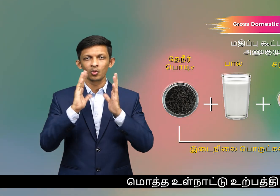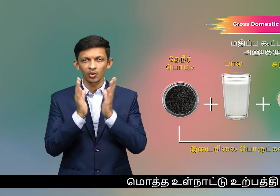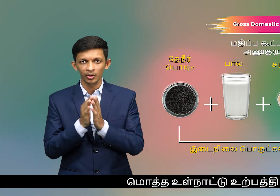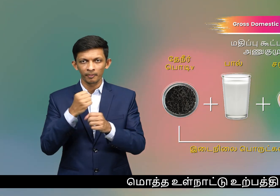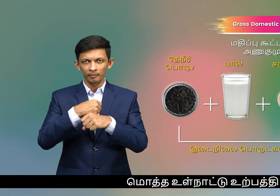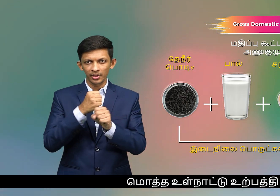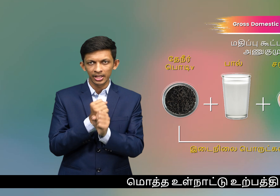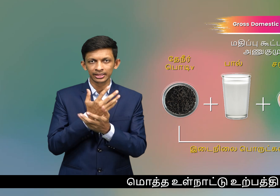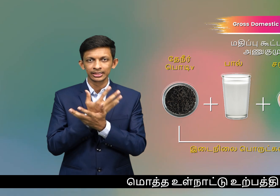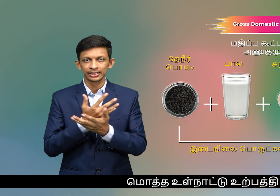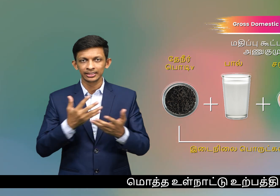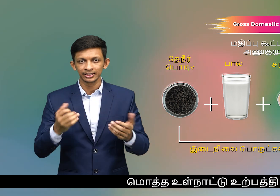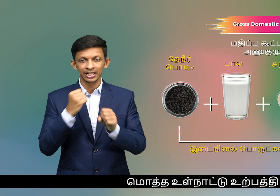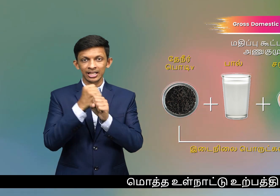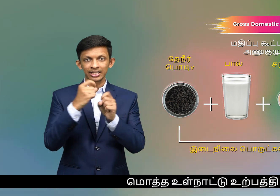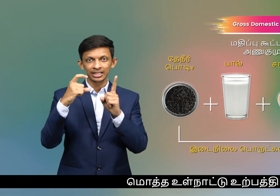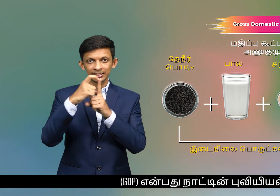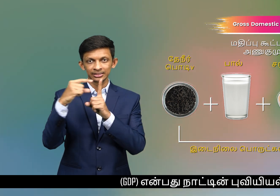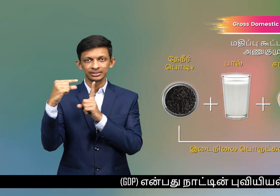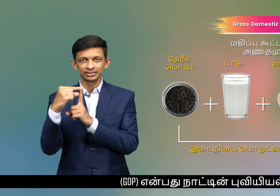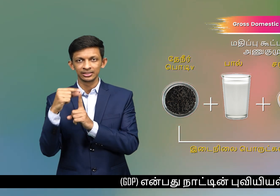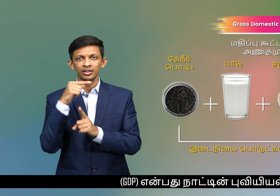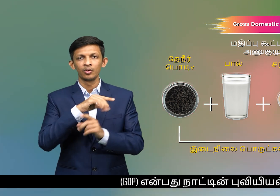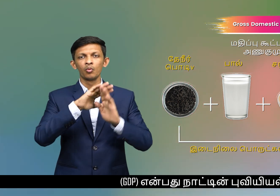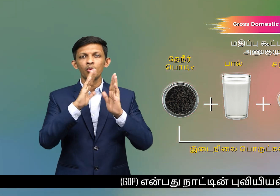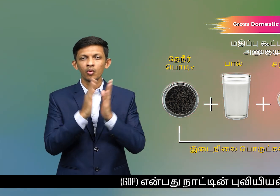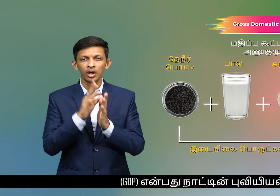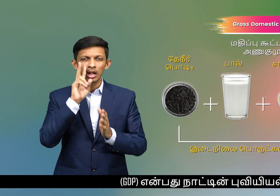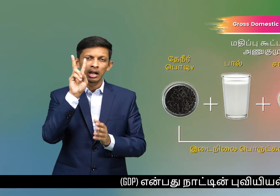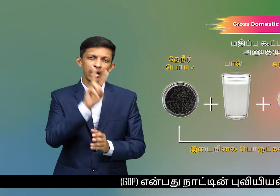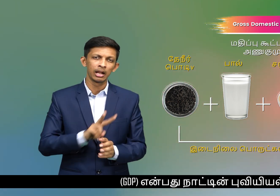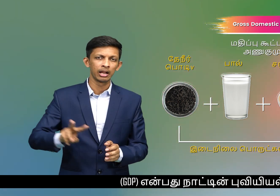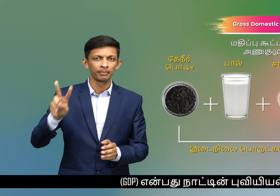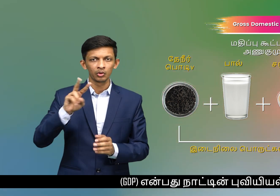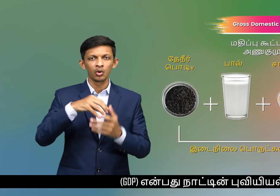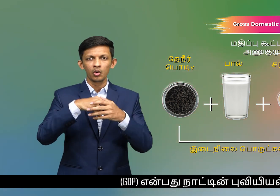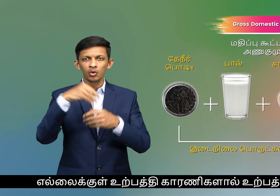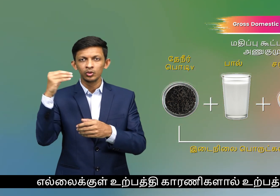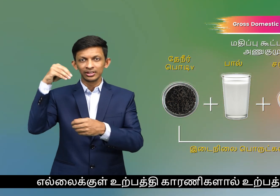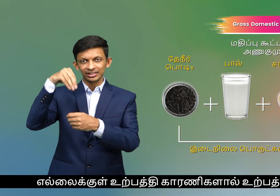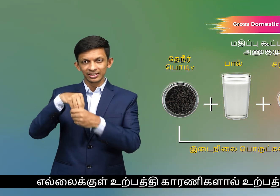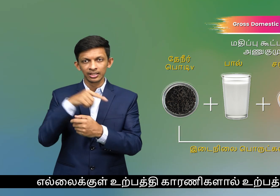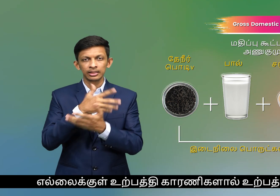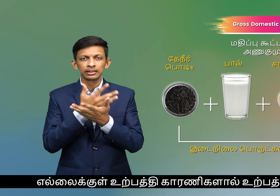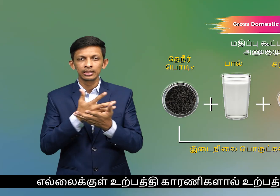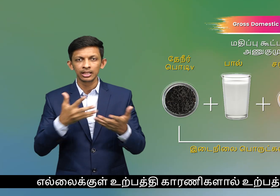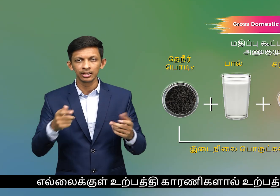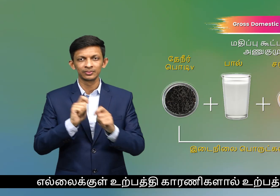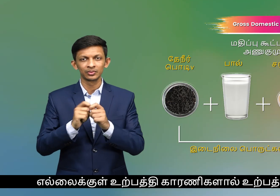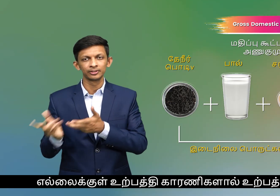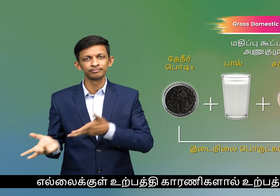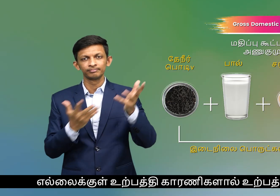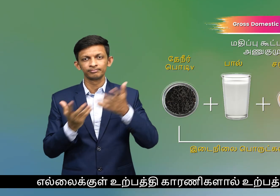மொத்த உள்நாட்டு உற்பத்தி, அதாவது ஜிடிபி என்பது நாட்டின் புவியியல் எல்லைக்குள்